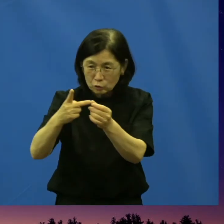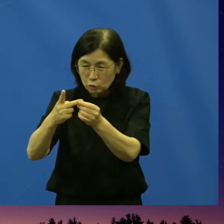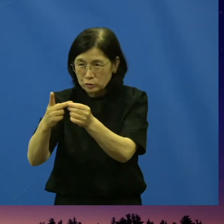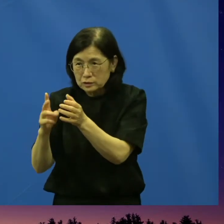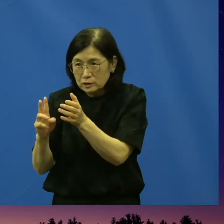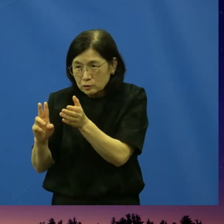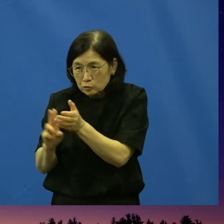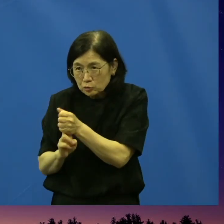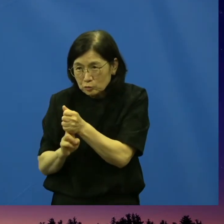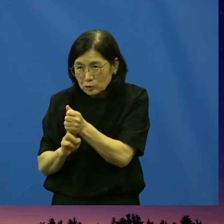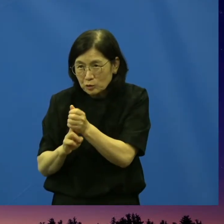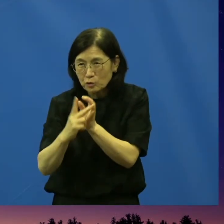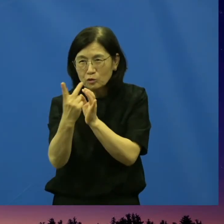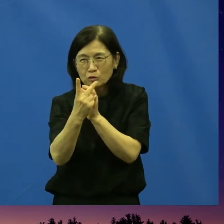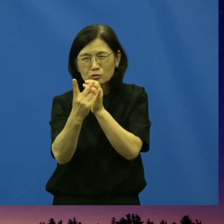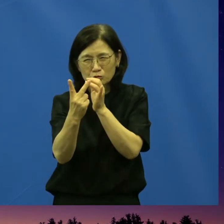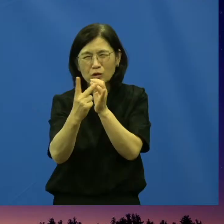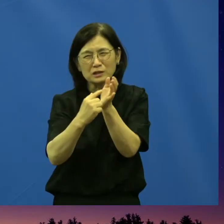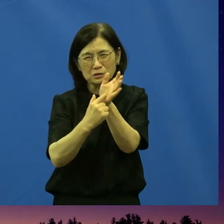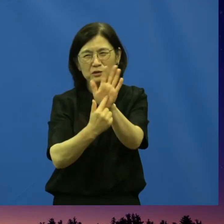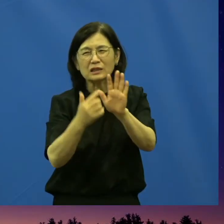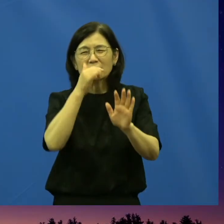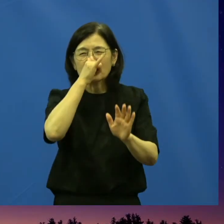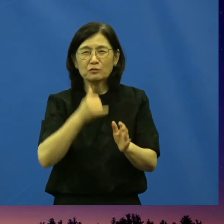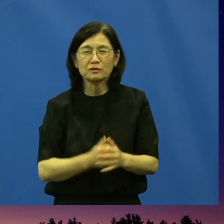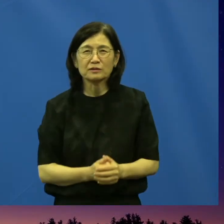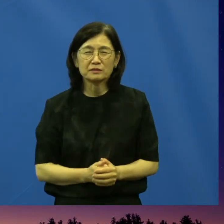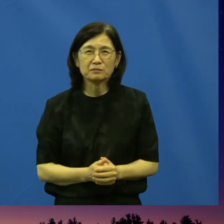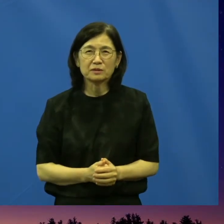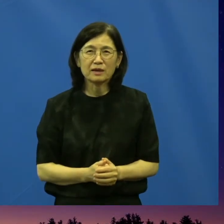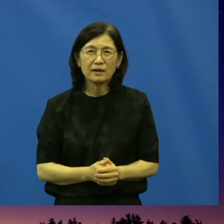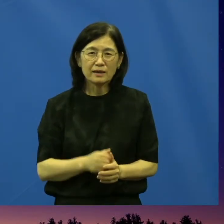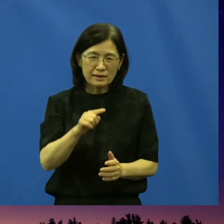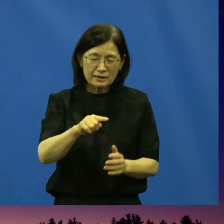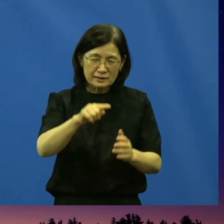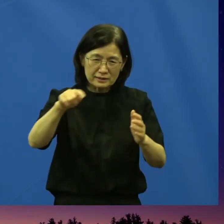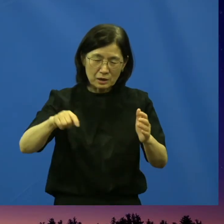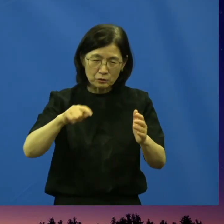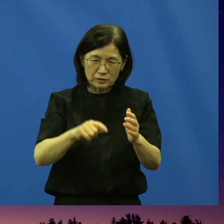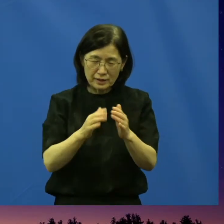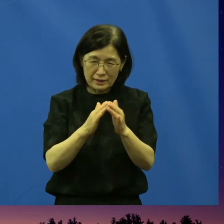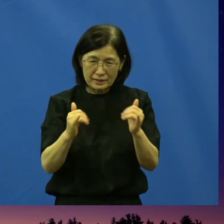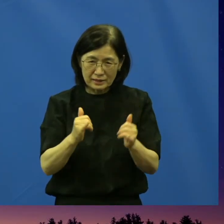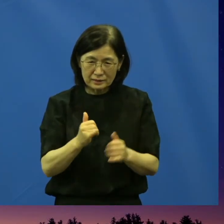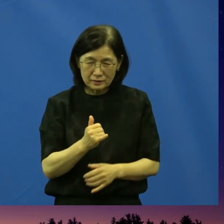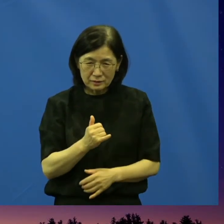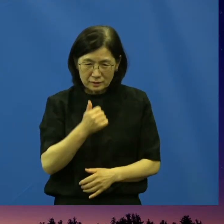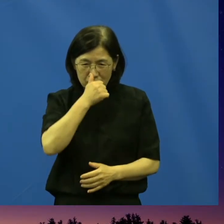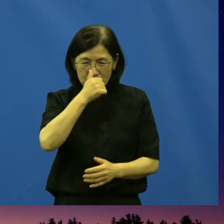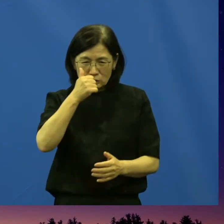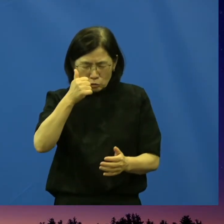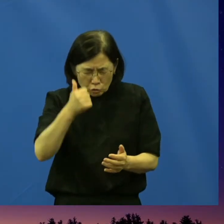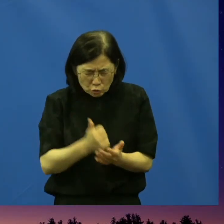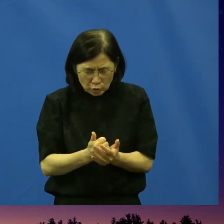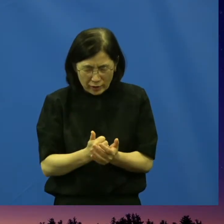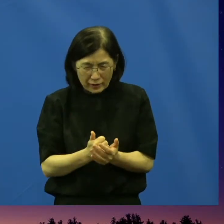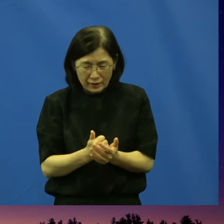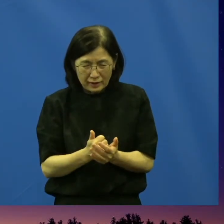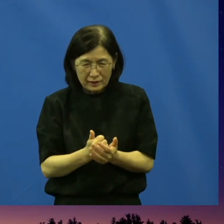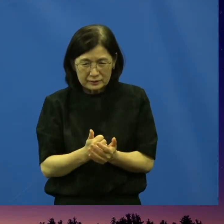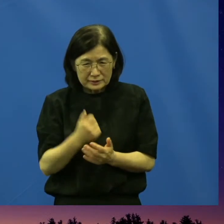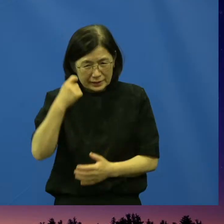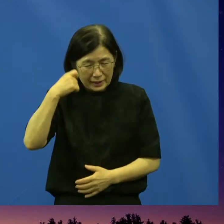자, 거기서 우리는 죄책감과 수치감을 갖고 있습니다. 인간의 역사는 숨는 역사예요. 도망의